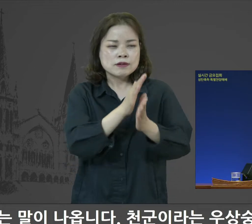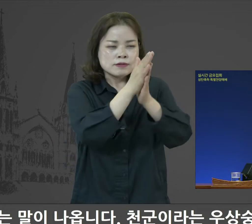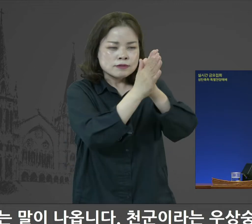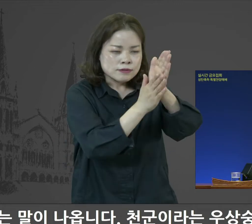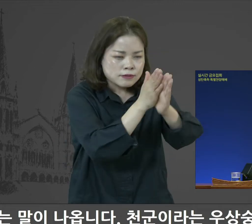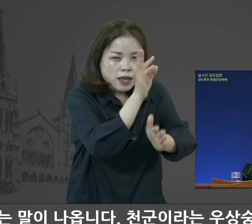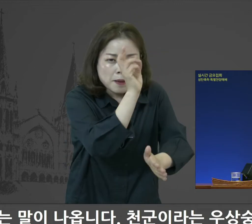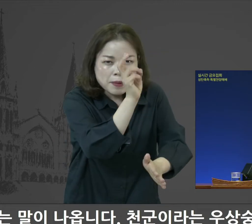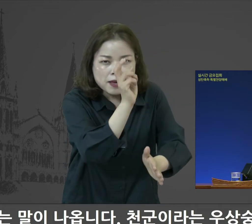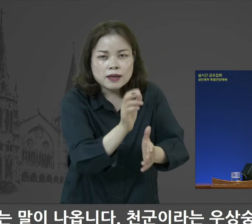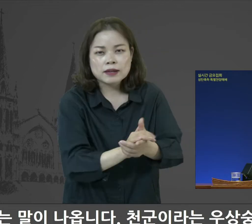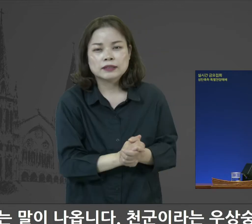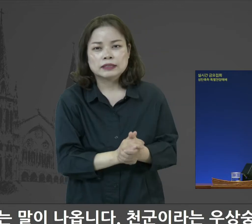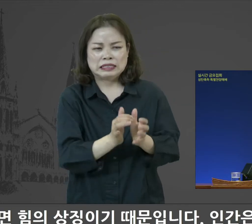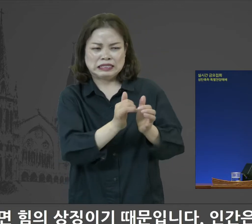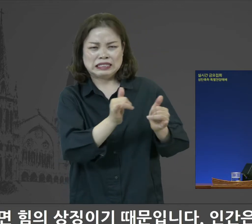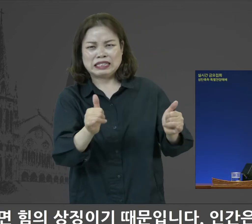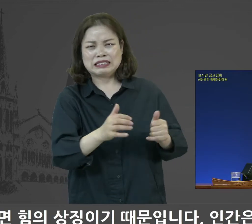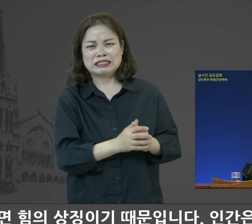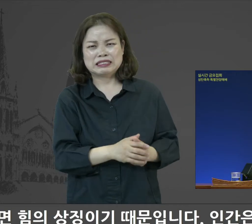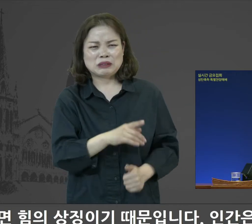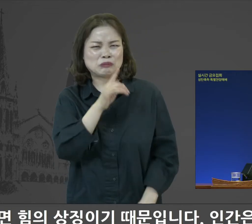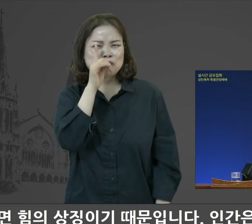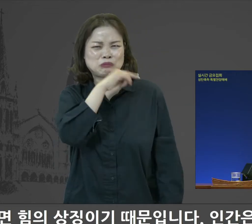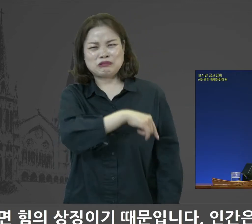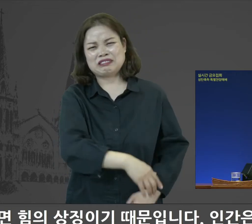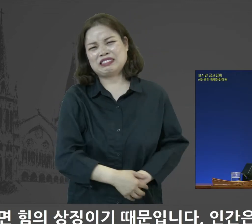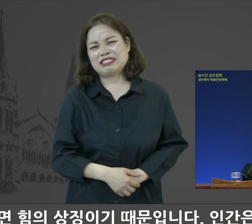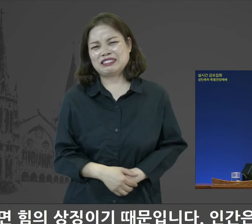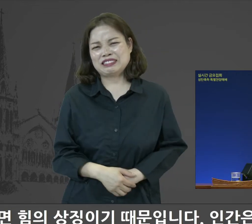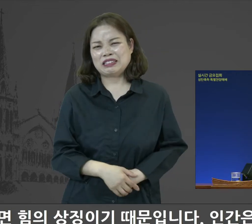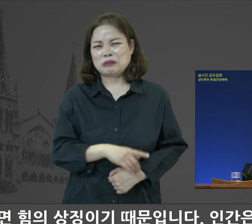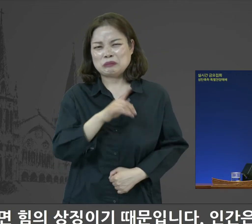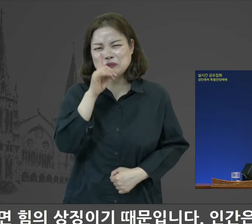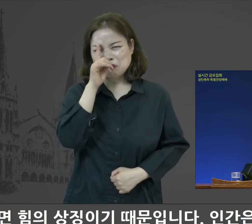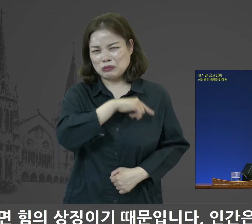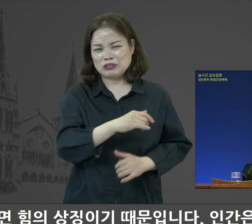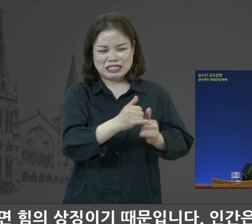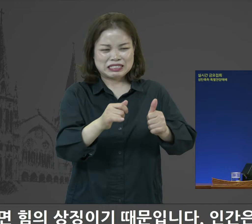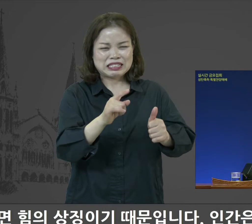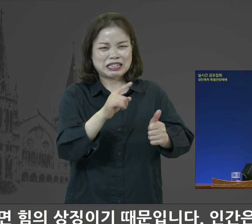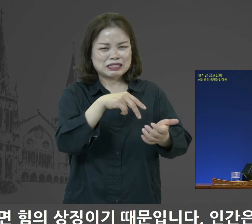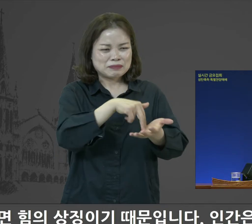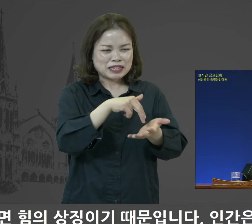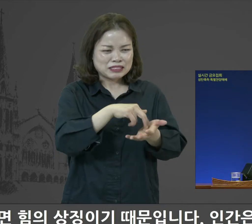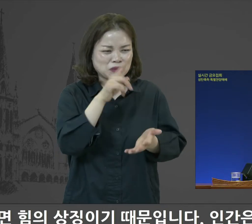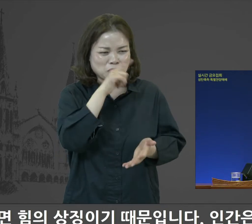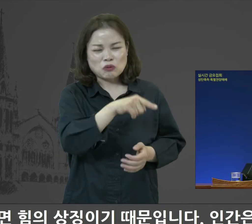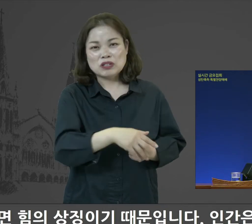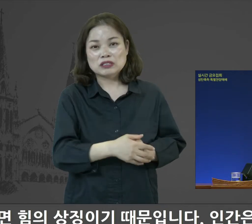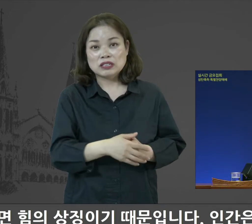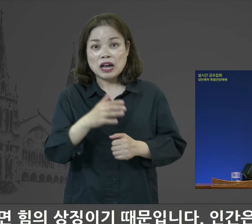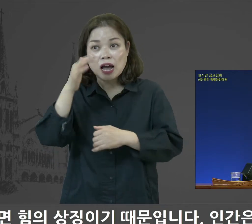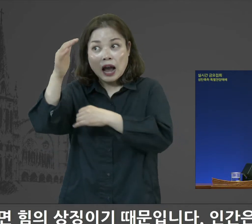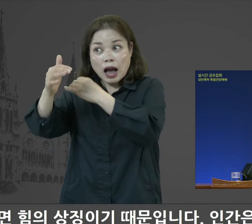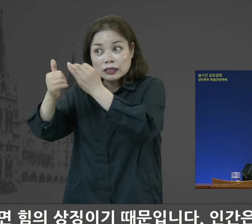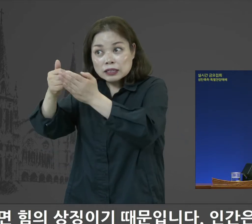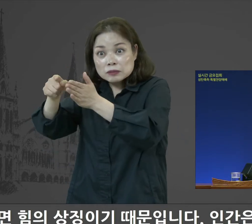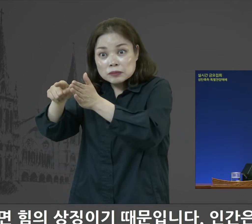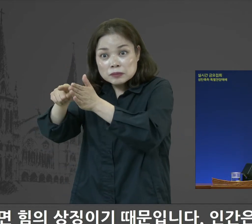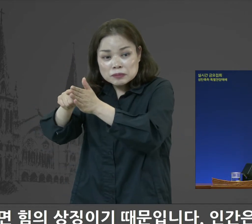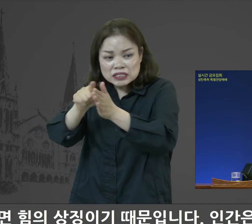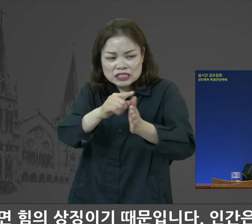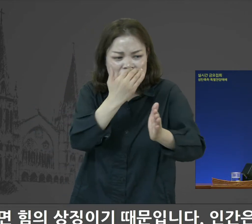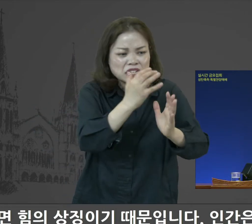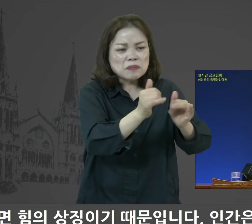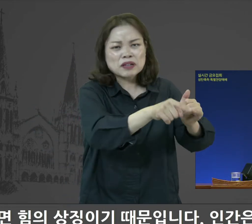참 인간이 이러고 보면 못됐습니다. 못됐어요. 하나님을 믿는 이스라엘 백성도